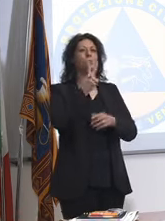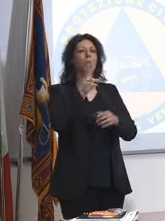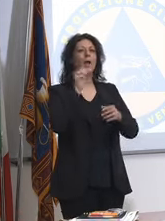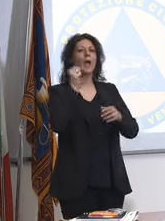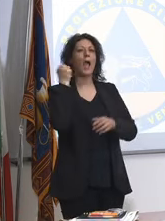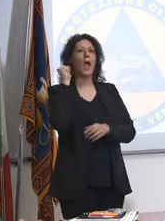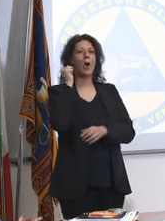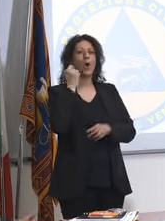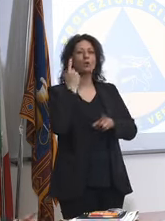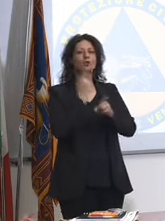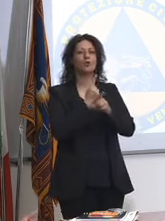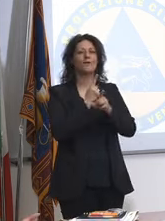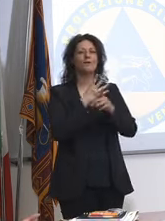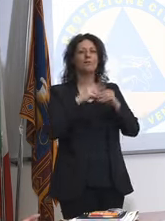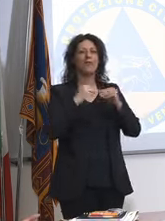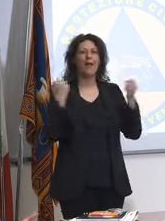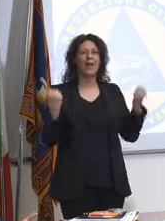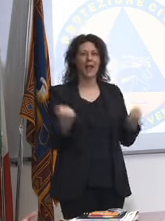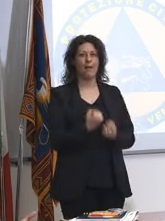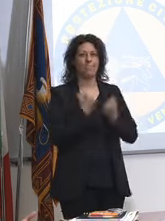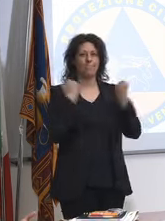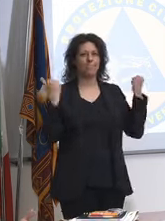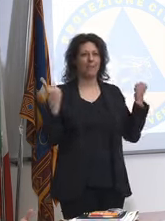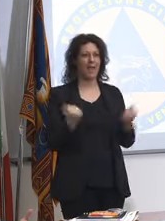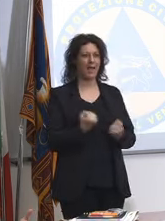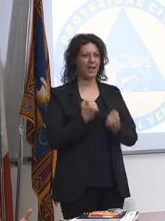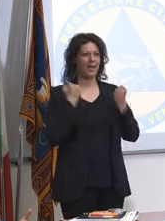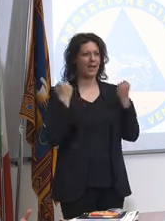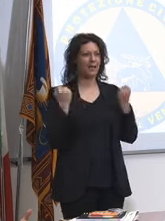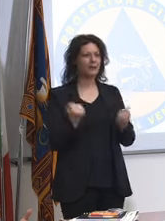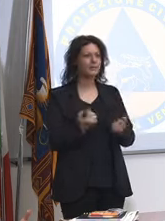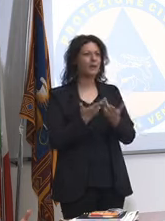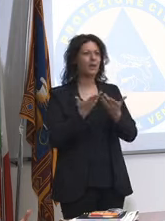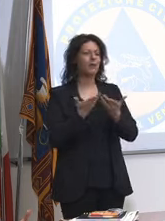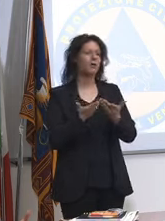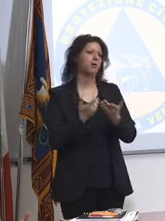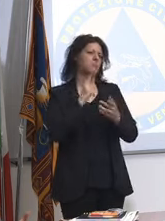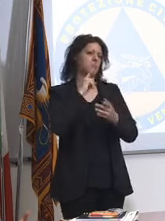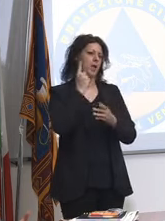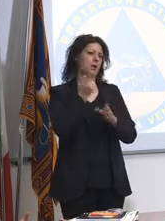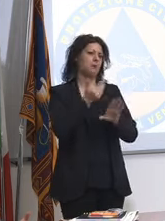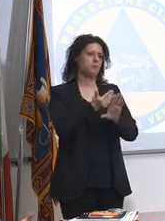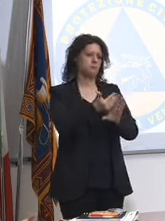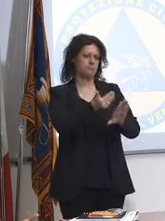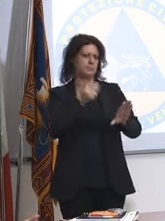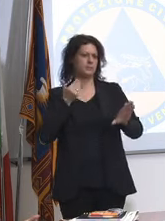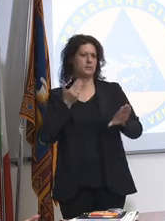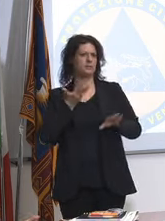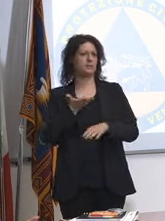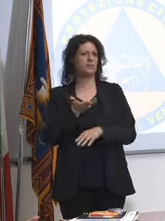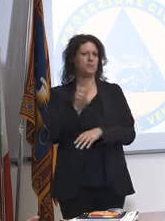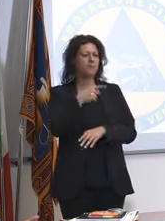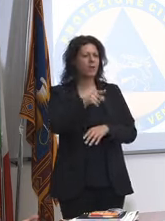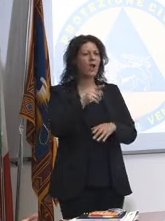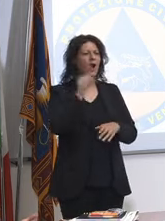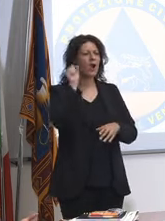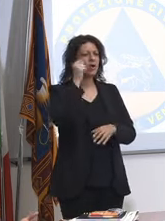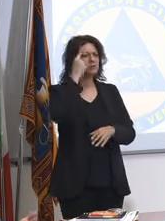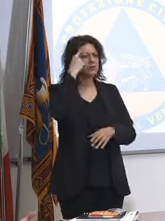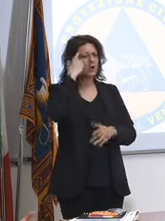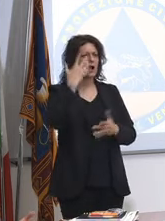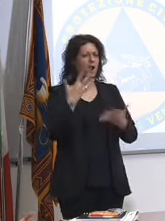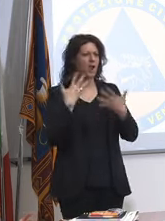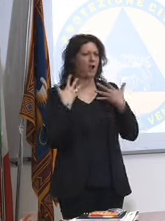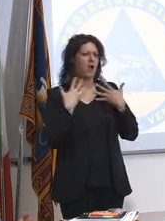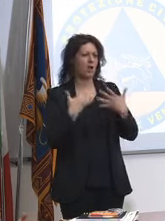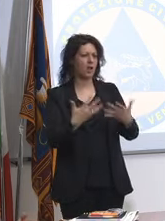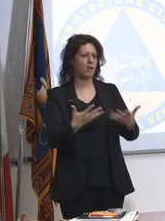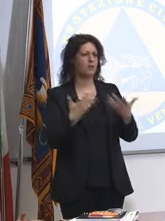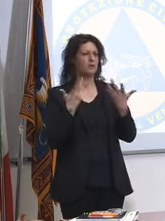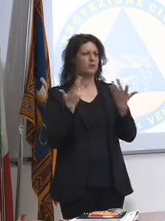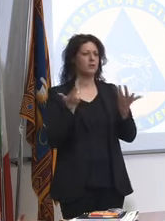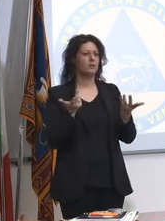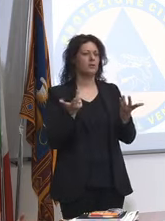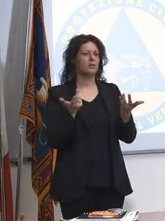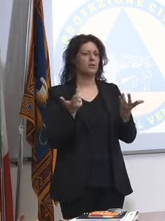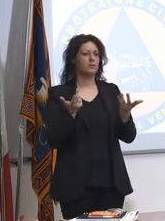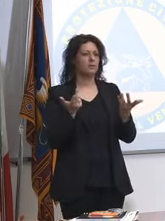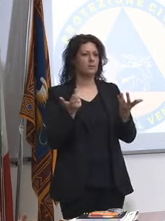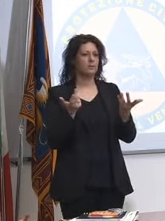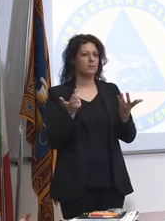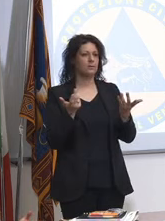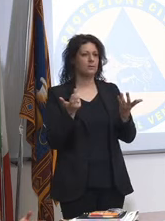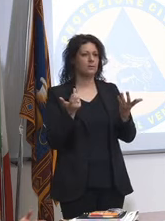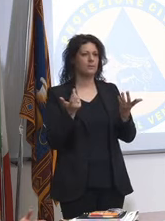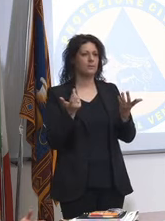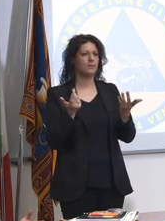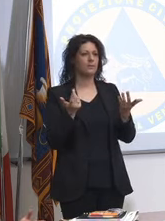campagna in un periodo assolutamente pulito, sereno, fra l'altro il più caldo dell'anno, il più luminoso dell'anno, c'è tutto